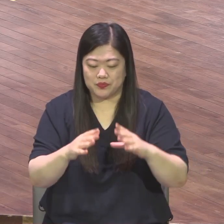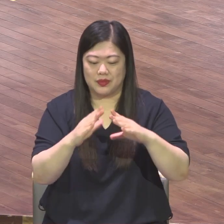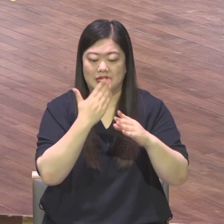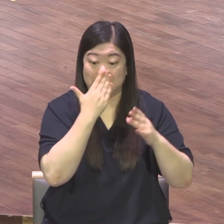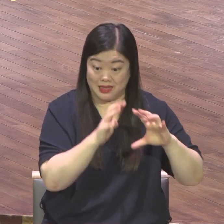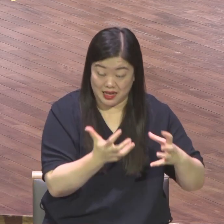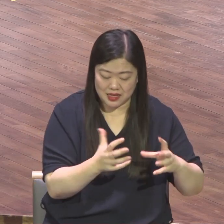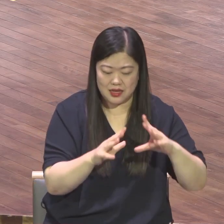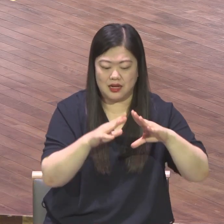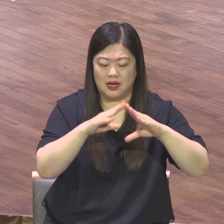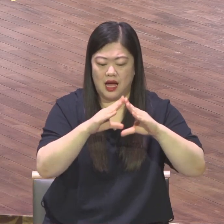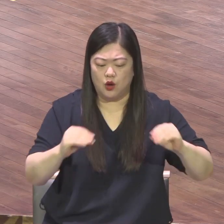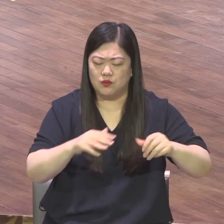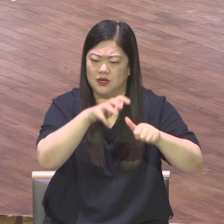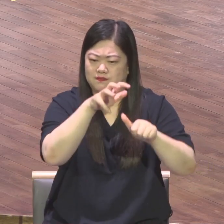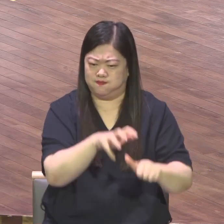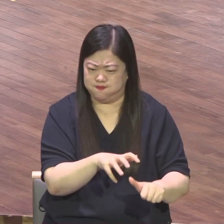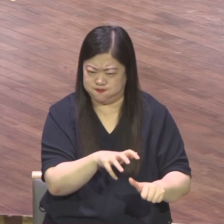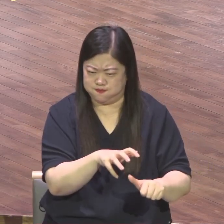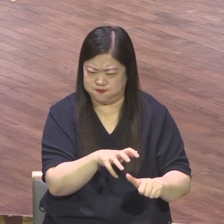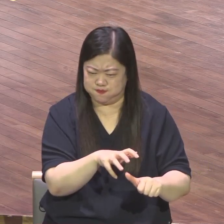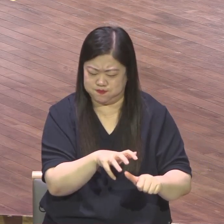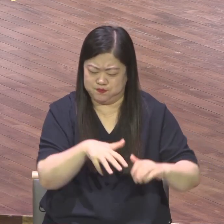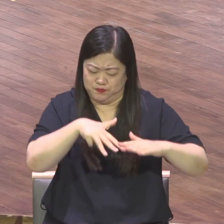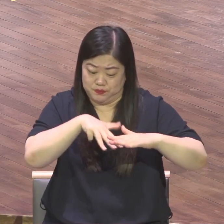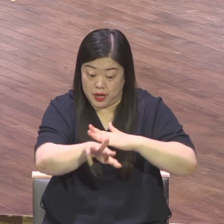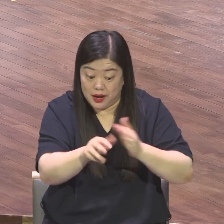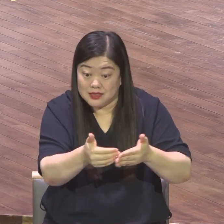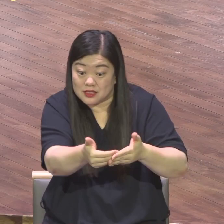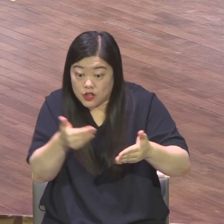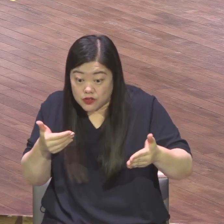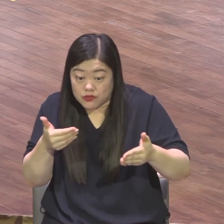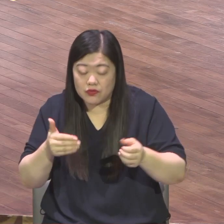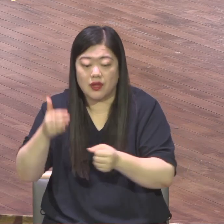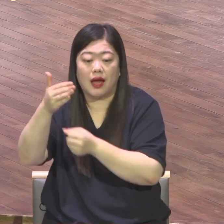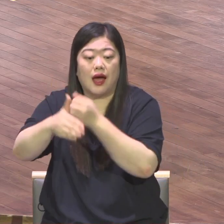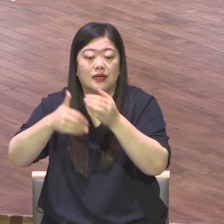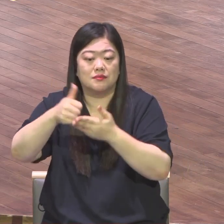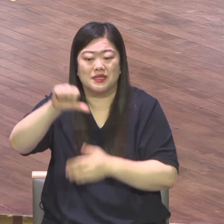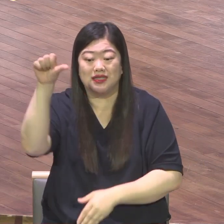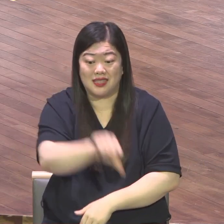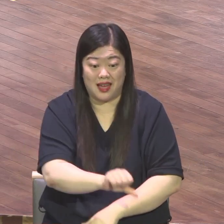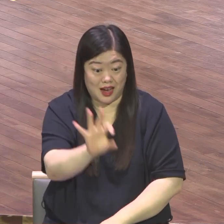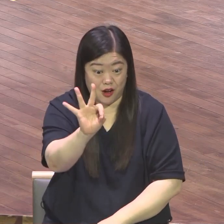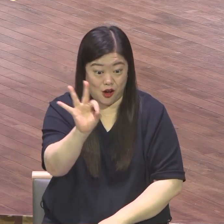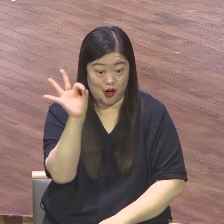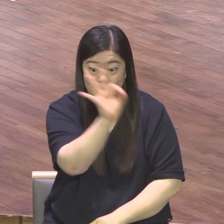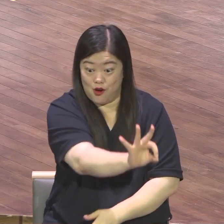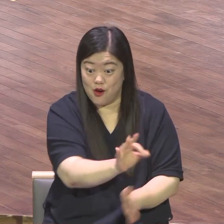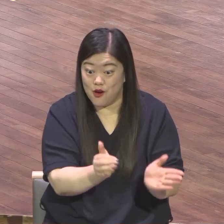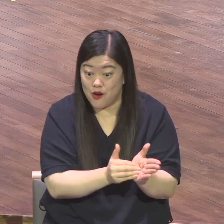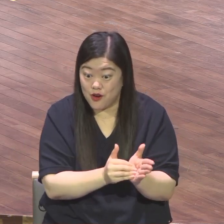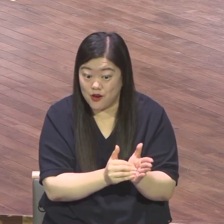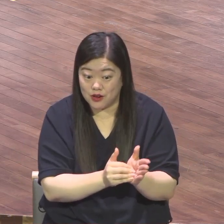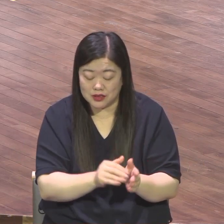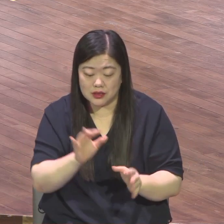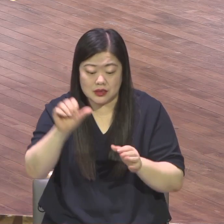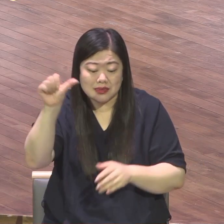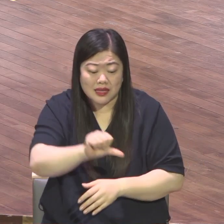직전에 애굽에 내린 재앙입니다. 하나님이 모세를 시켜가지고 이제 이스라엘